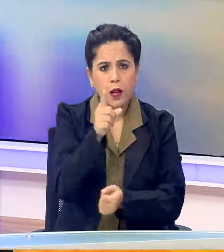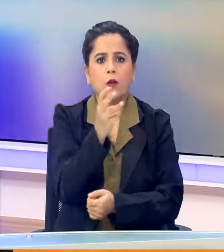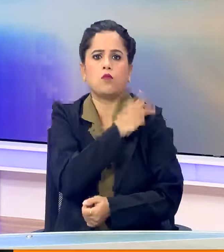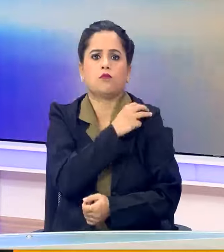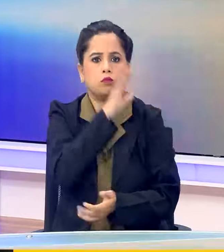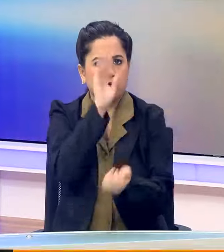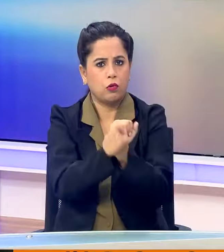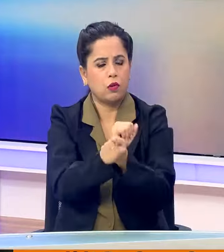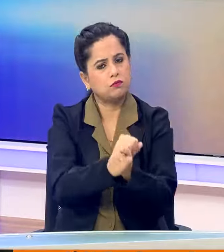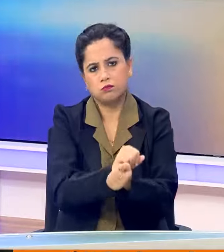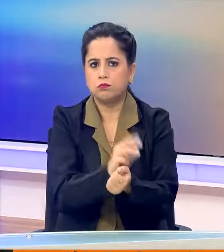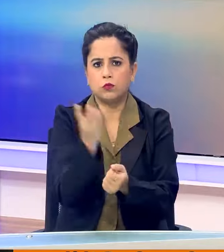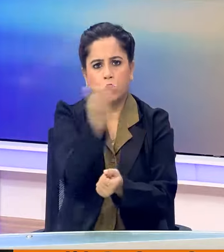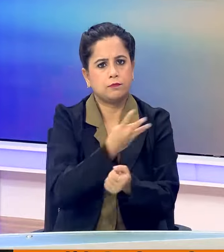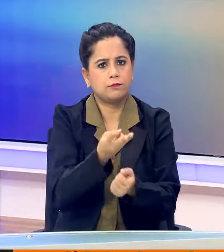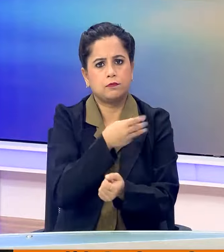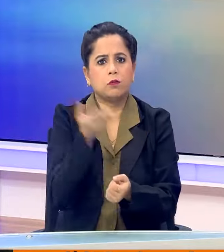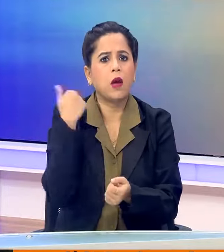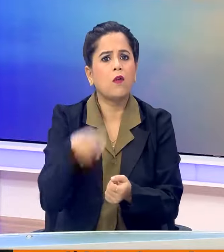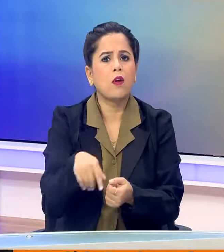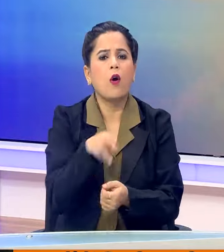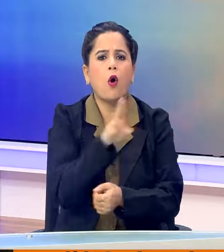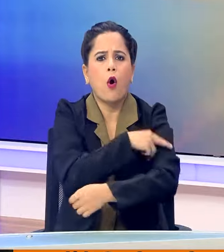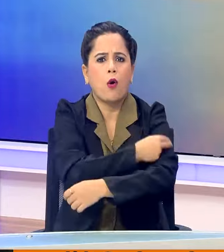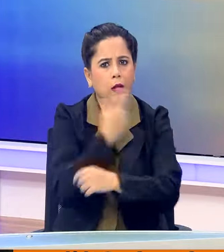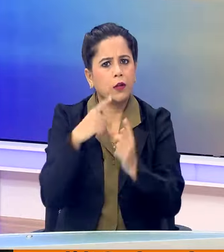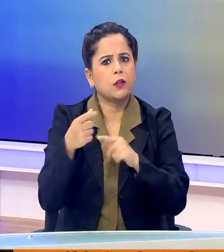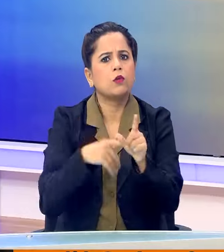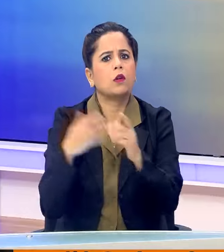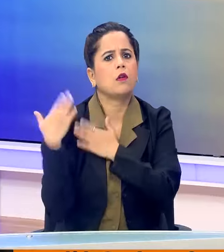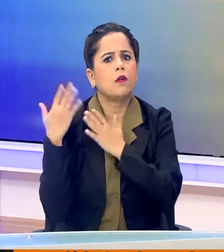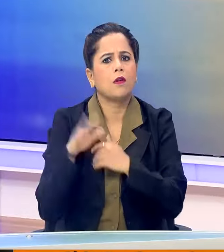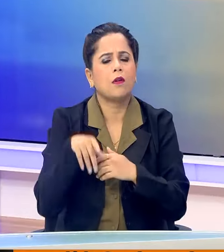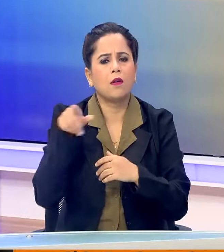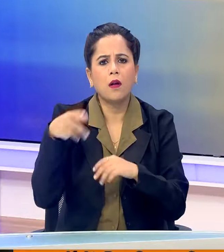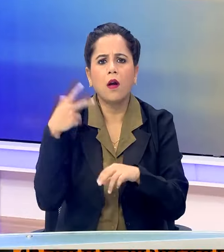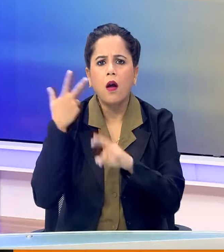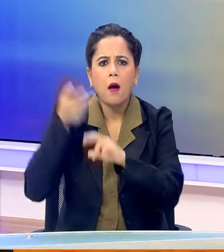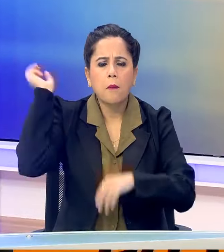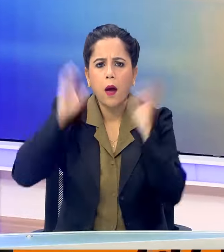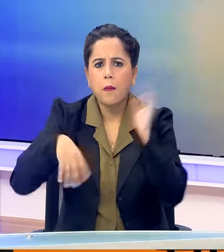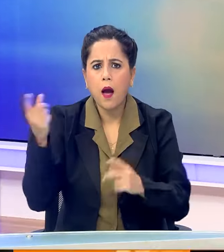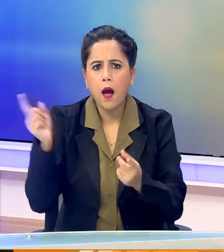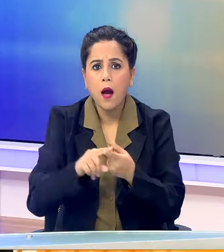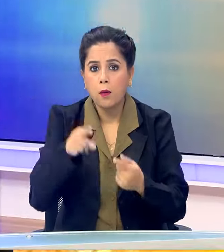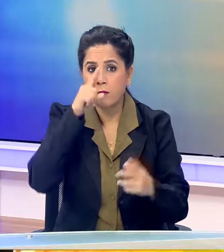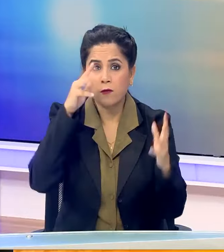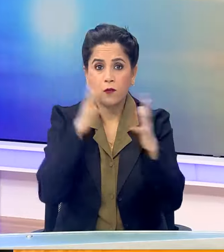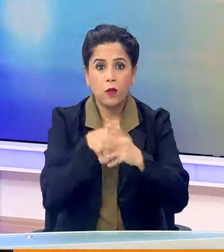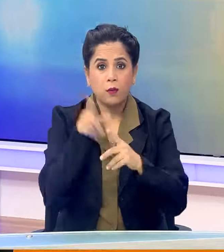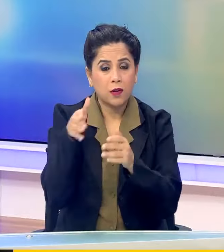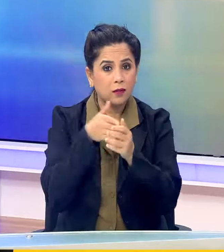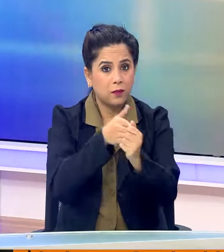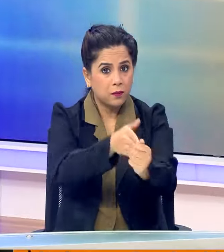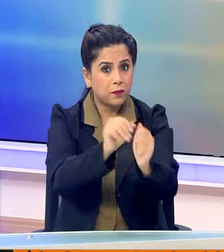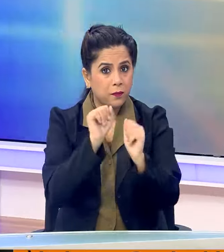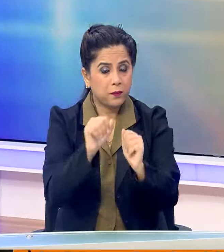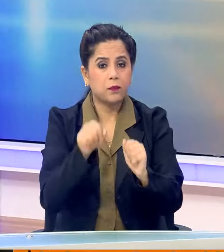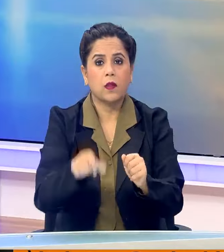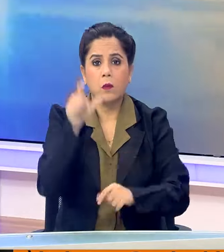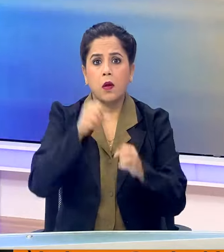है तीनों अधिकारी उस दिन अस्पताल में ड्यूटी पर थे तोड़फोड़ की घटना तब हुई जब महिलाओं के नेतृत्व में